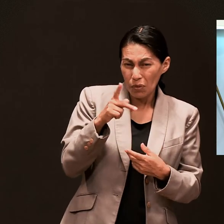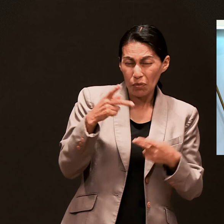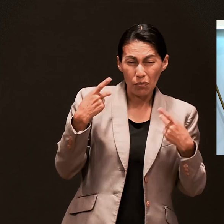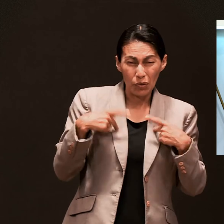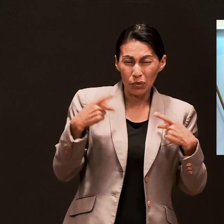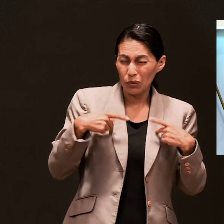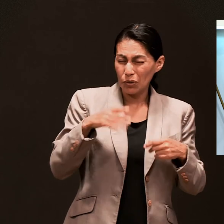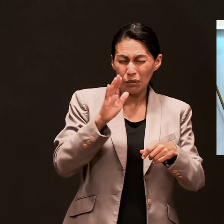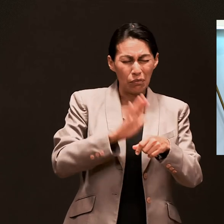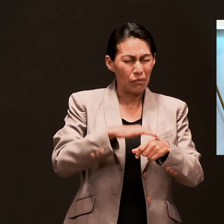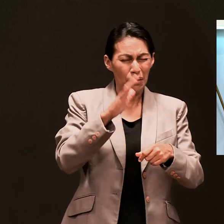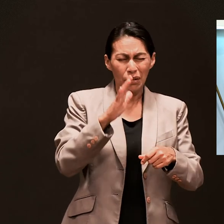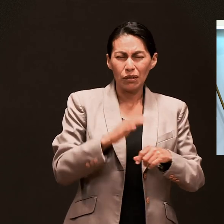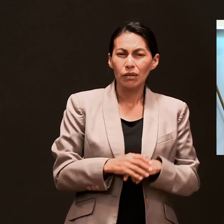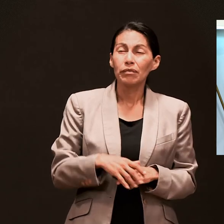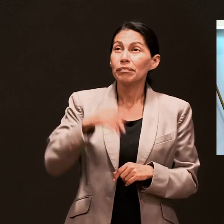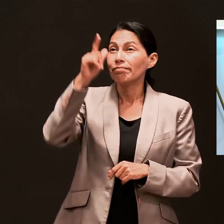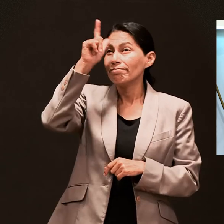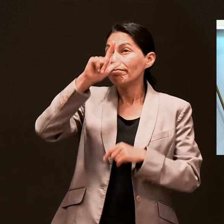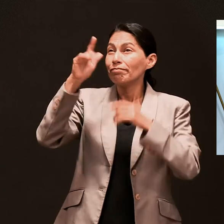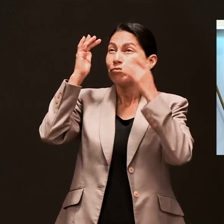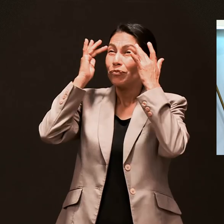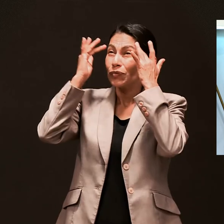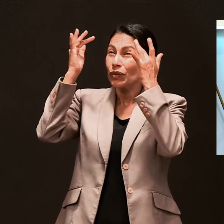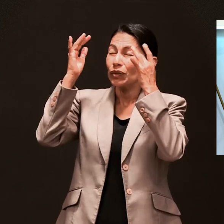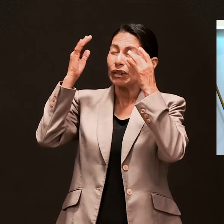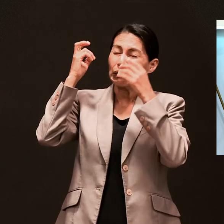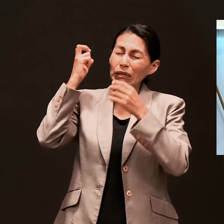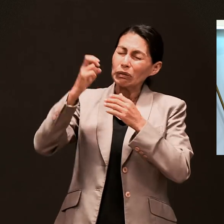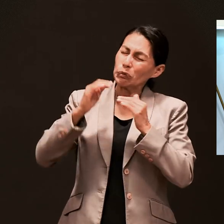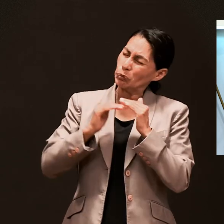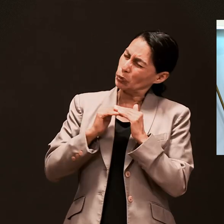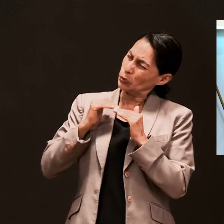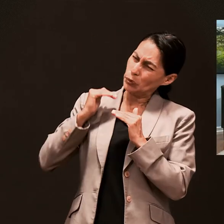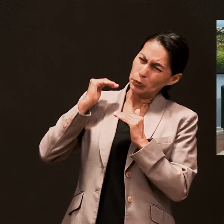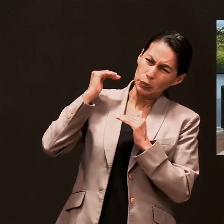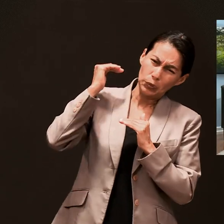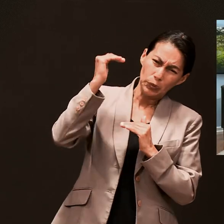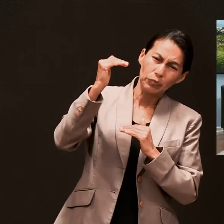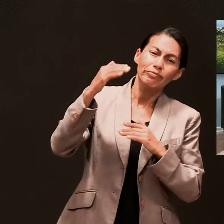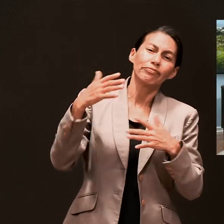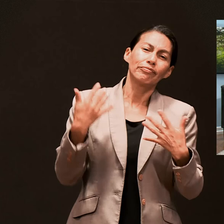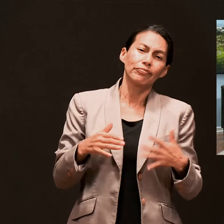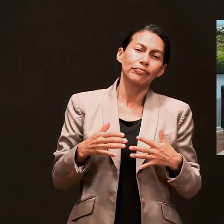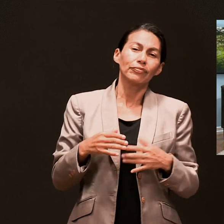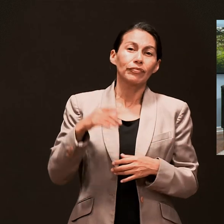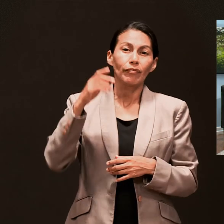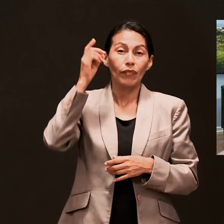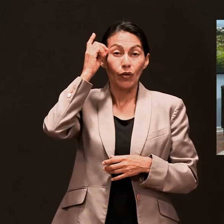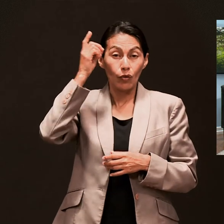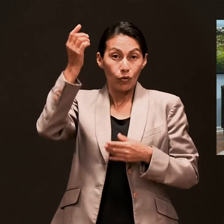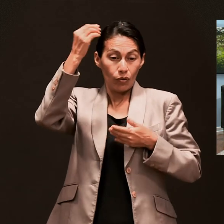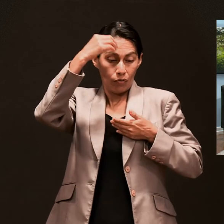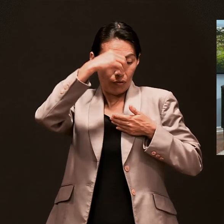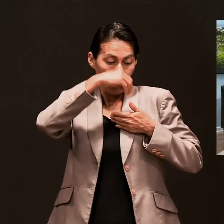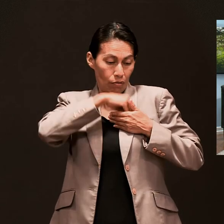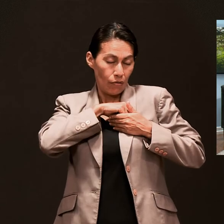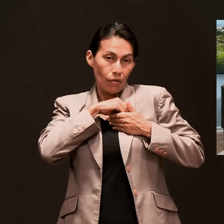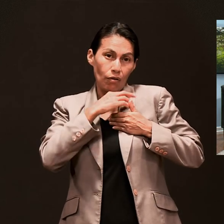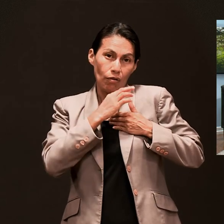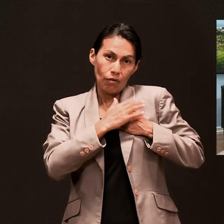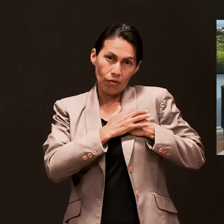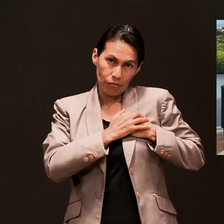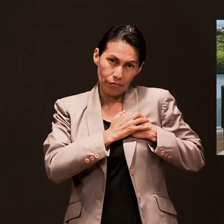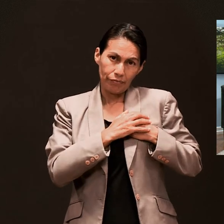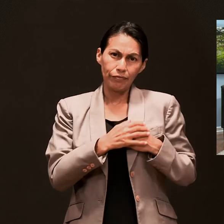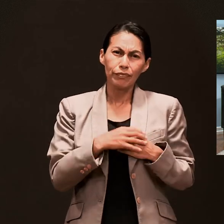y la persona más maravillosa de todo el universo es el espíritu santo que representa a Jesucristo en su corazón Qué